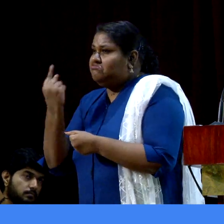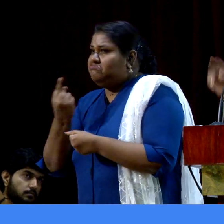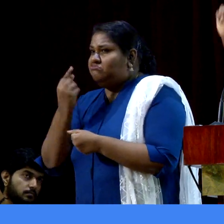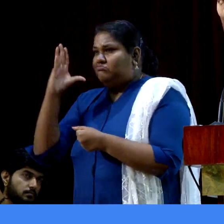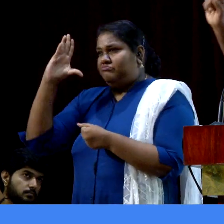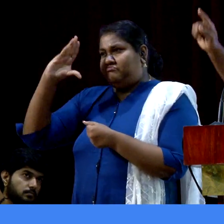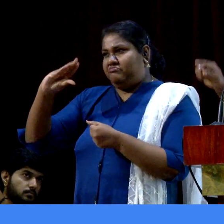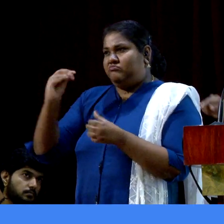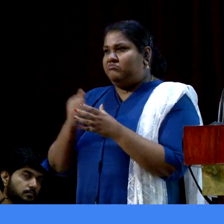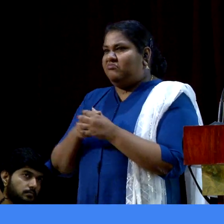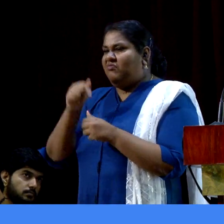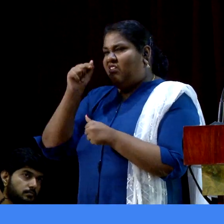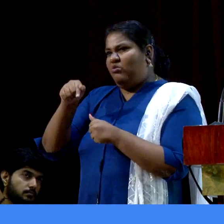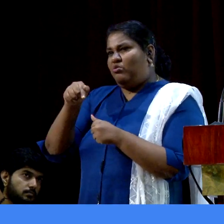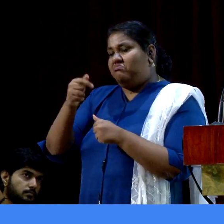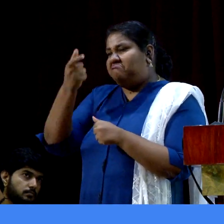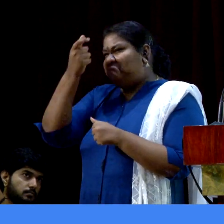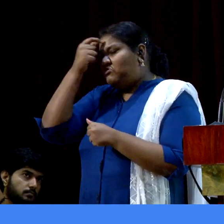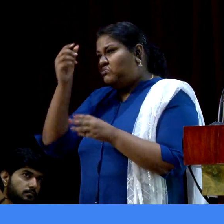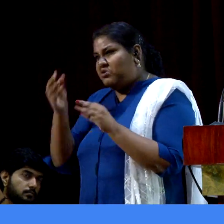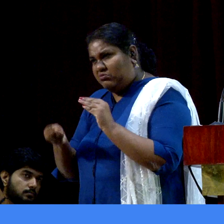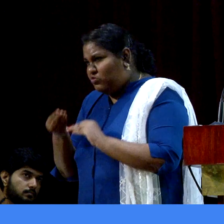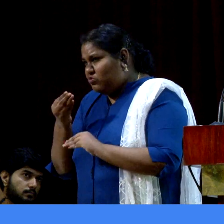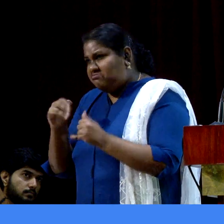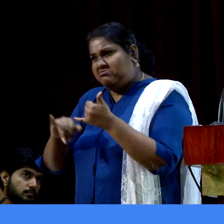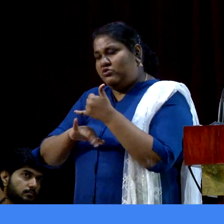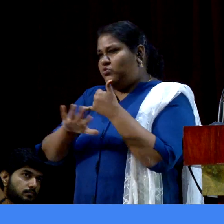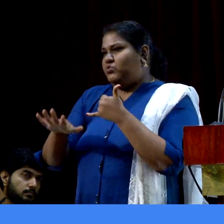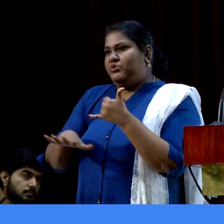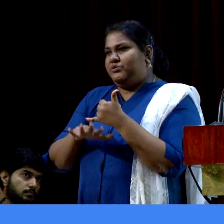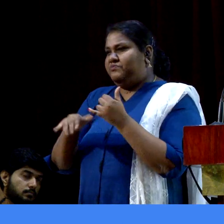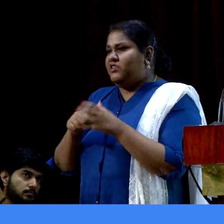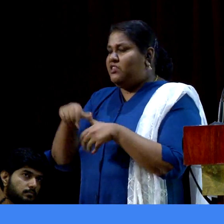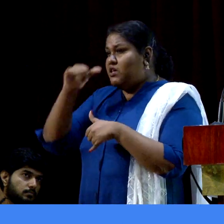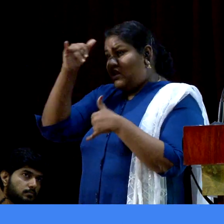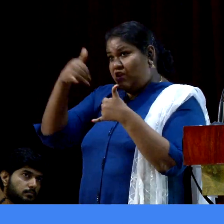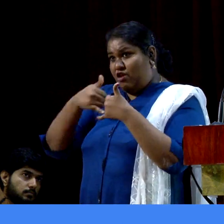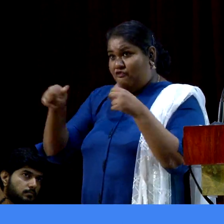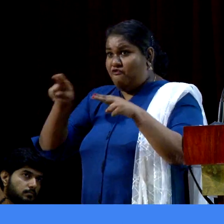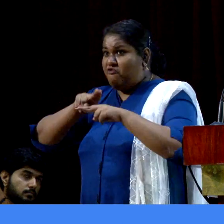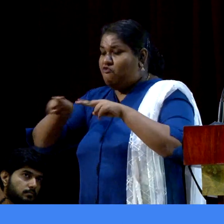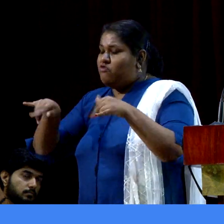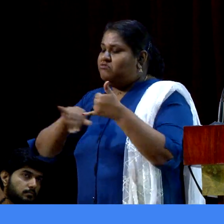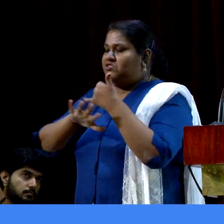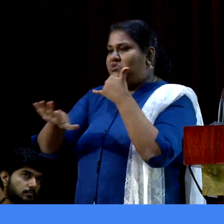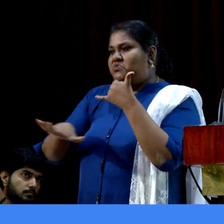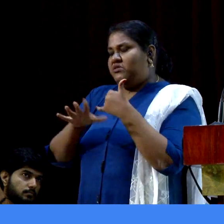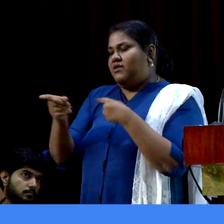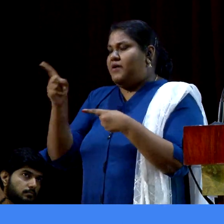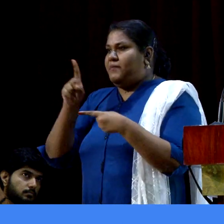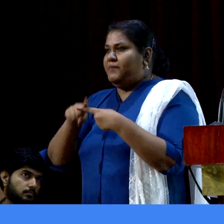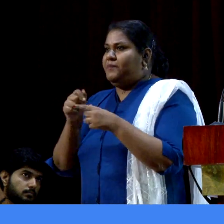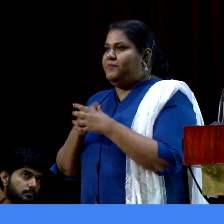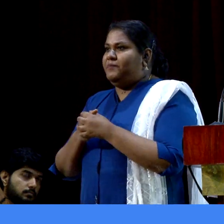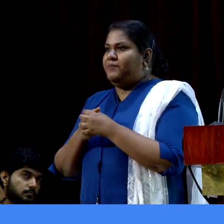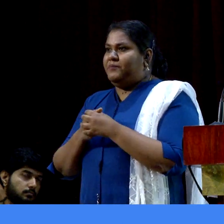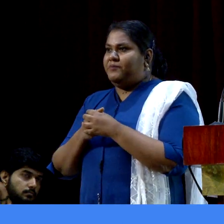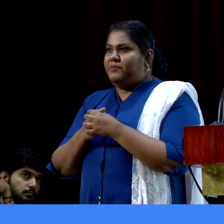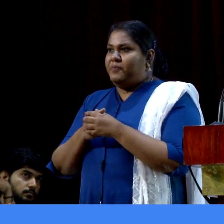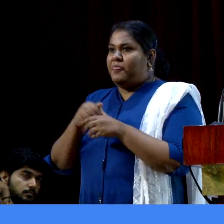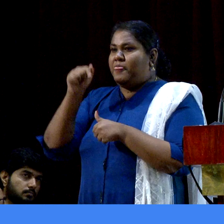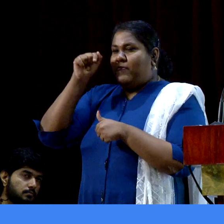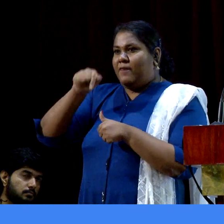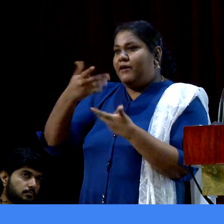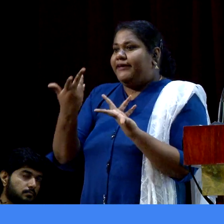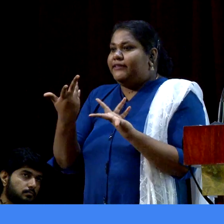நிலைமை. எத்தனை கொடுமையான சூழல் இருந்திருக்கிறது இந்த ஒட்டுமொத்த இந்தியாவிலும் என்று நாம் அறிவோம். அந்த வரலாற்றை